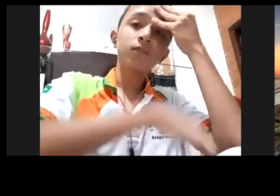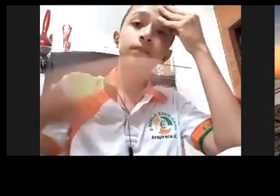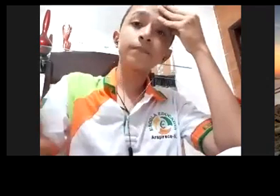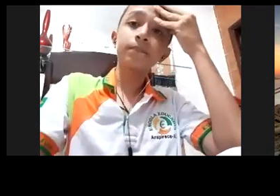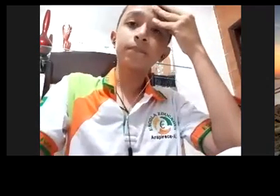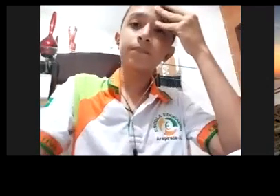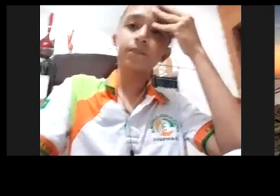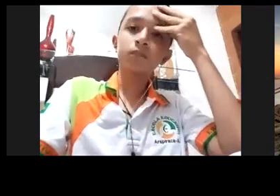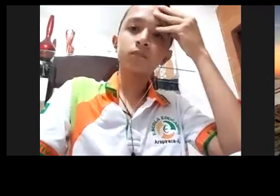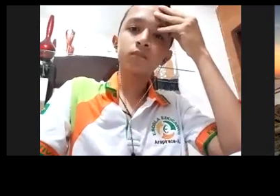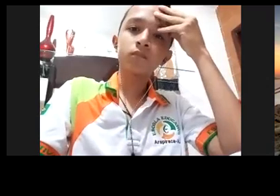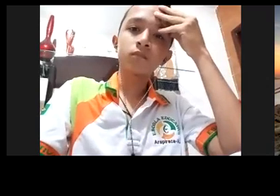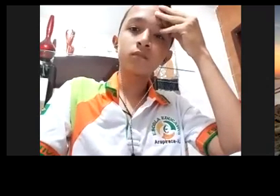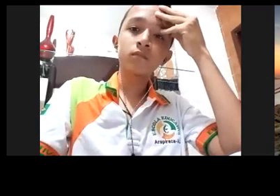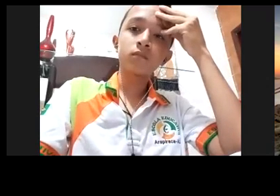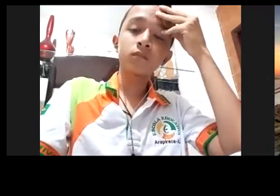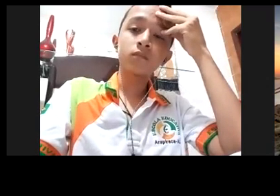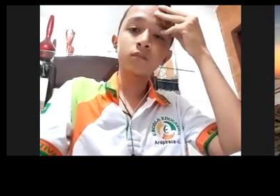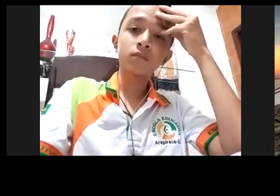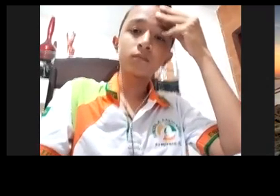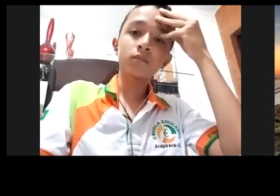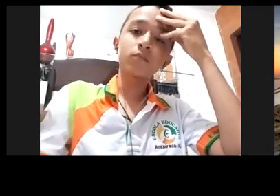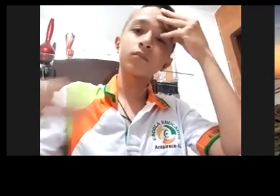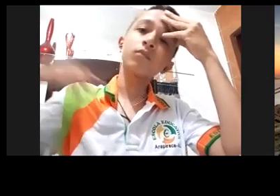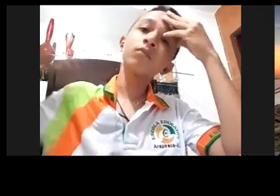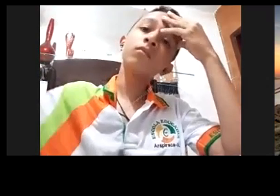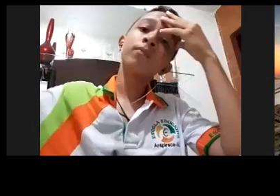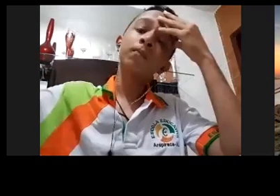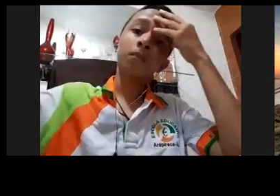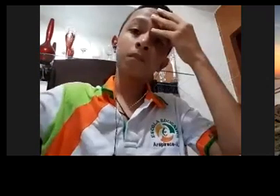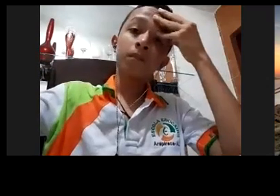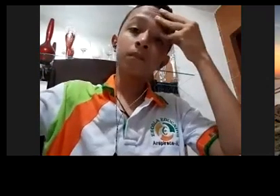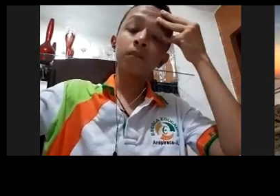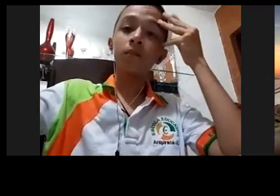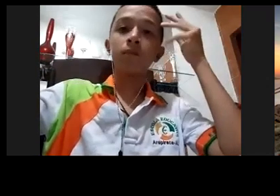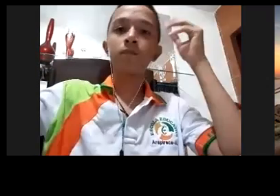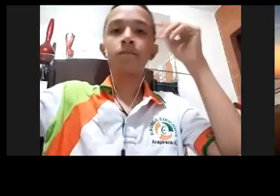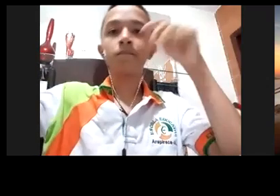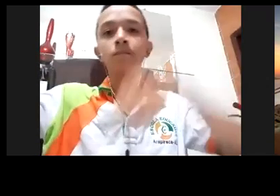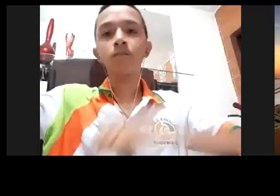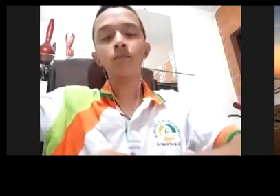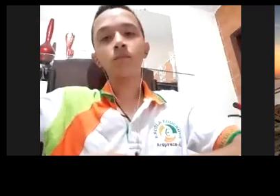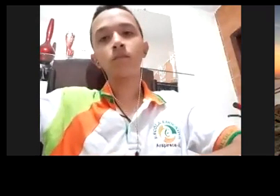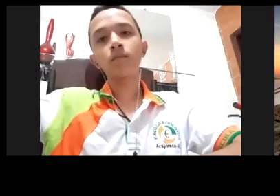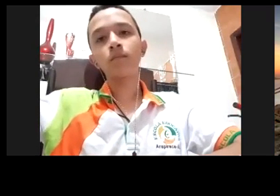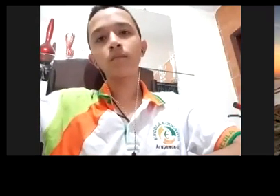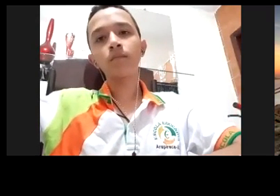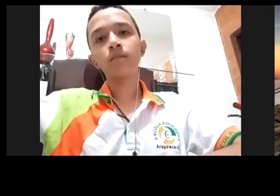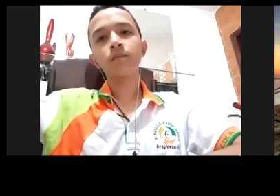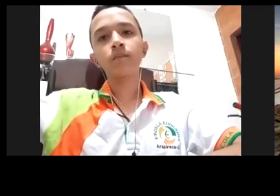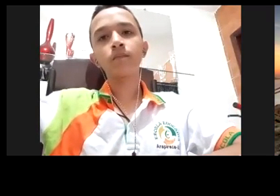Tem uma textura de um condicionador Então isso é um exemplo de uma reação química que não é espontânea certo ela precisou ali do